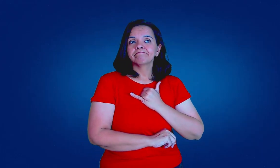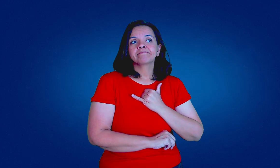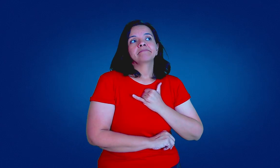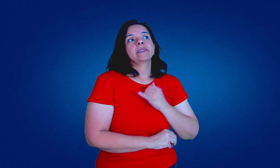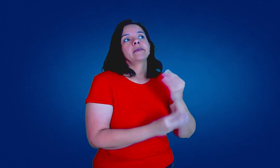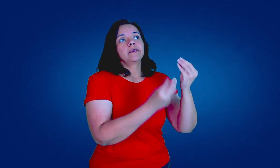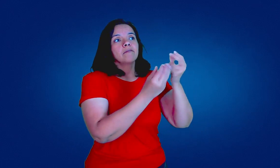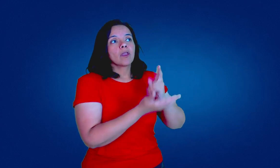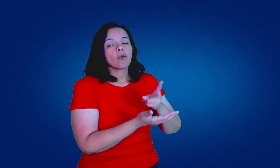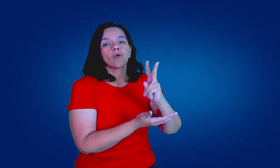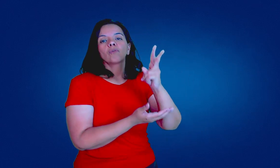me perdoar.